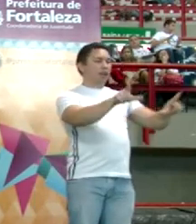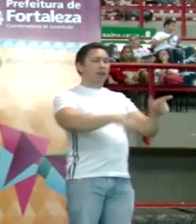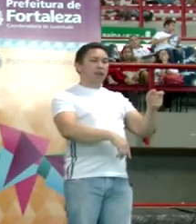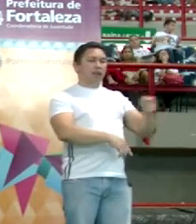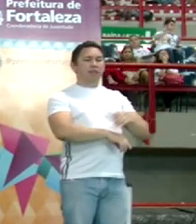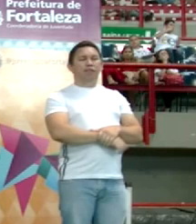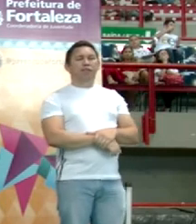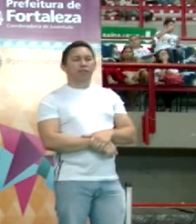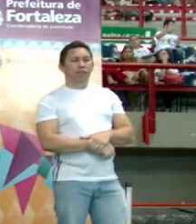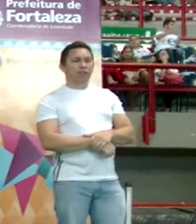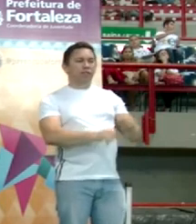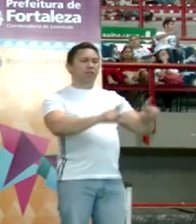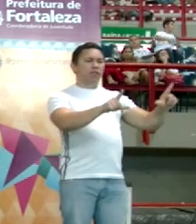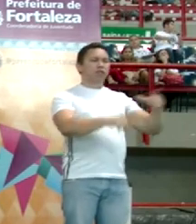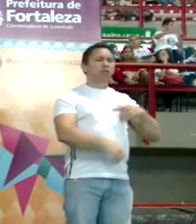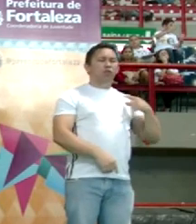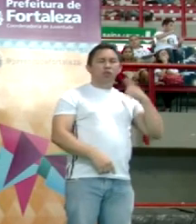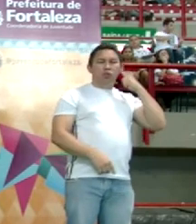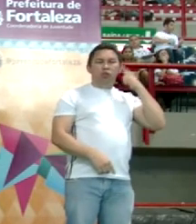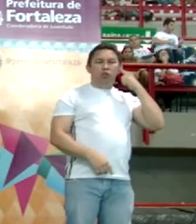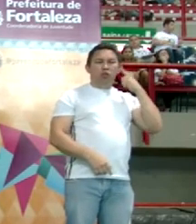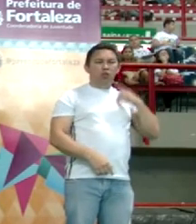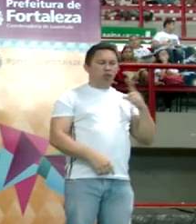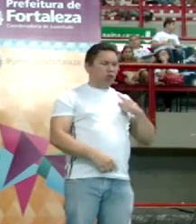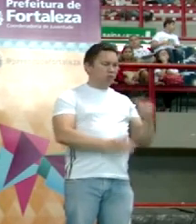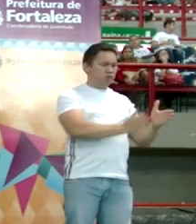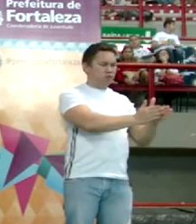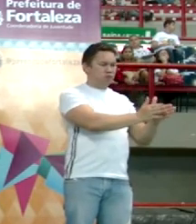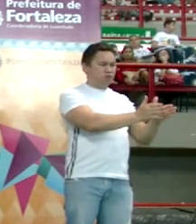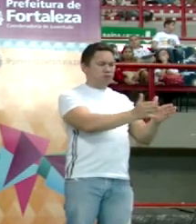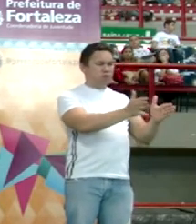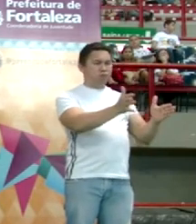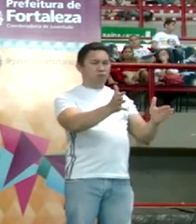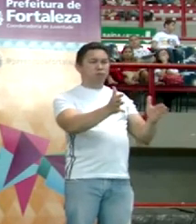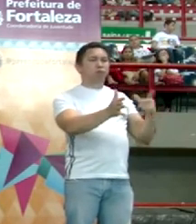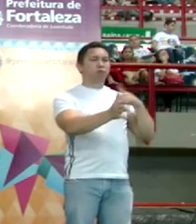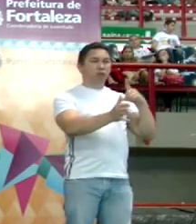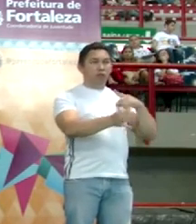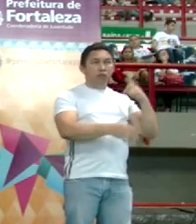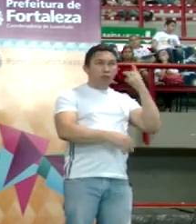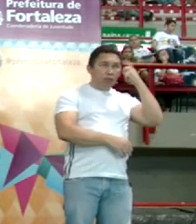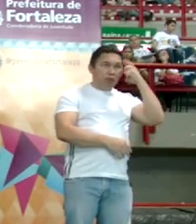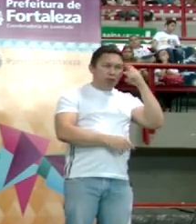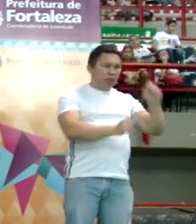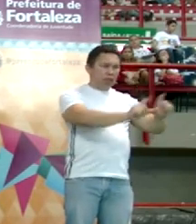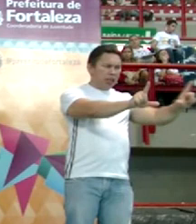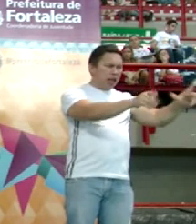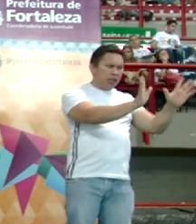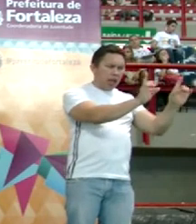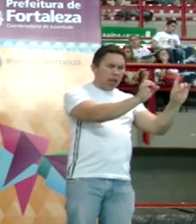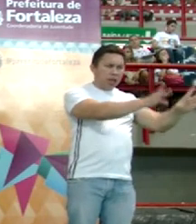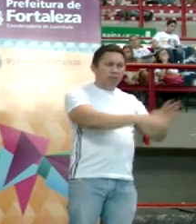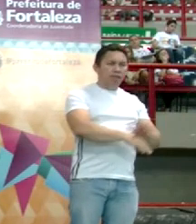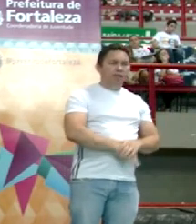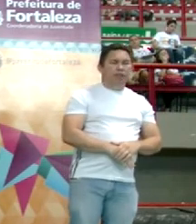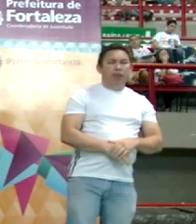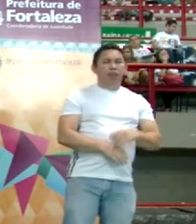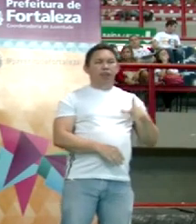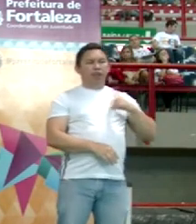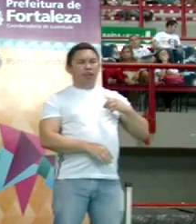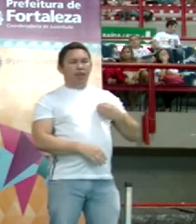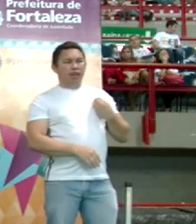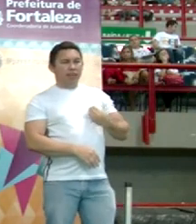aquele volume máximo mesmo, que todo mundo quer ouvir, né? Tá ligada. Não sabe nem o que tá passando, mas quer saber que tá ligada. Aí vem aquela